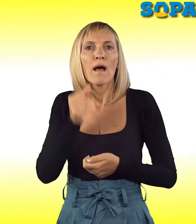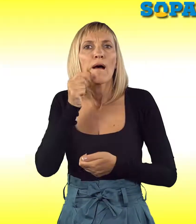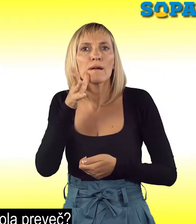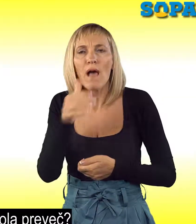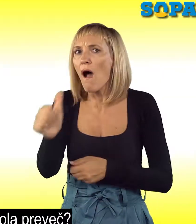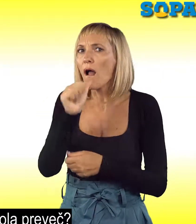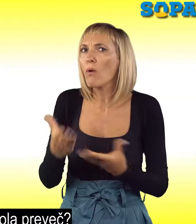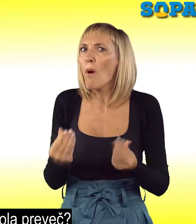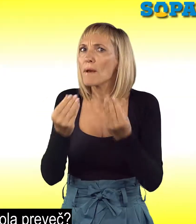Kdaj je alkohola preveč?